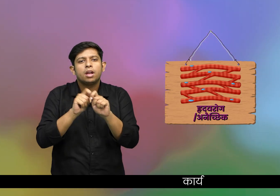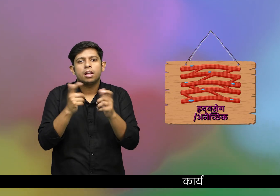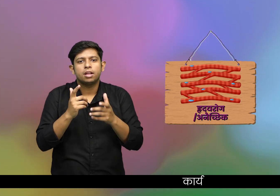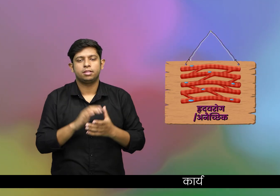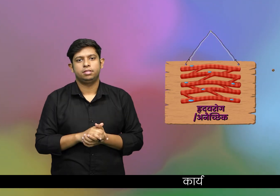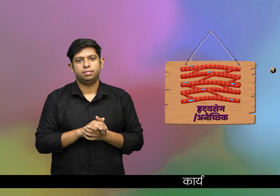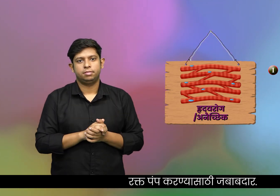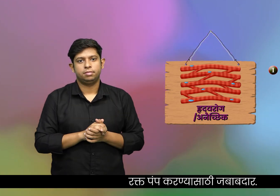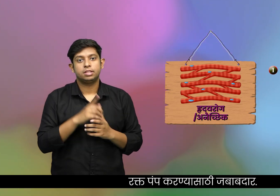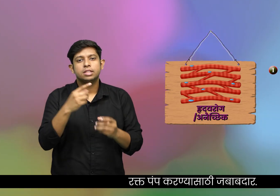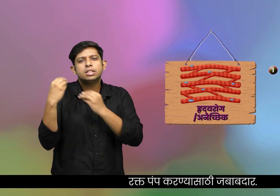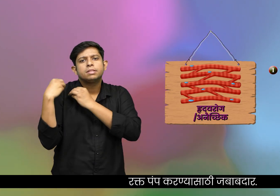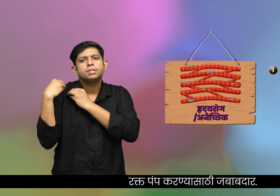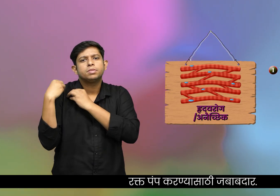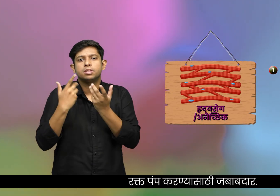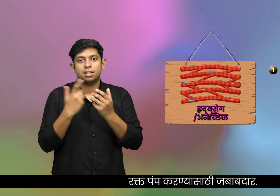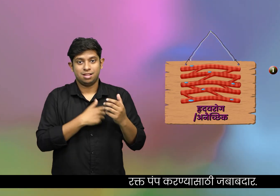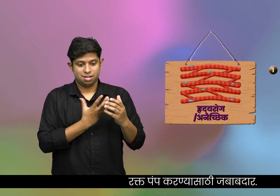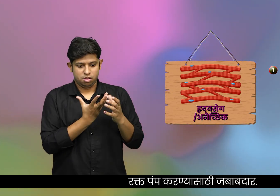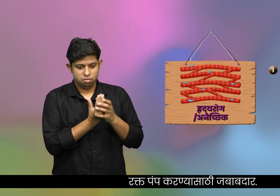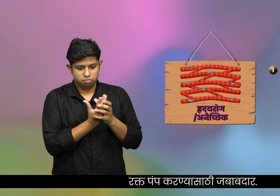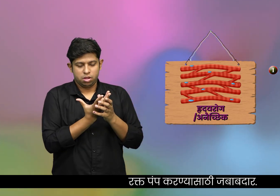याचं कार्य रक्त पंप करण्यासाठी जबाबदार.